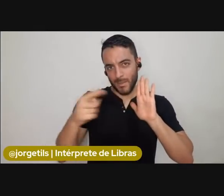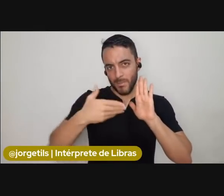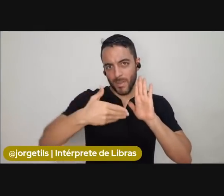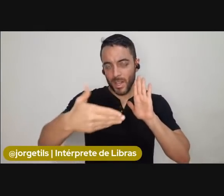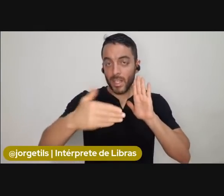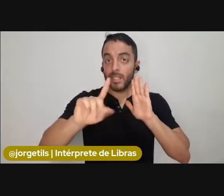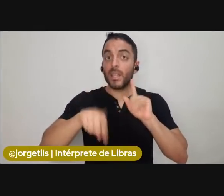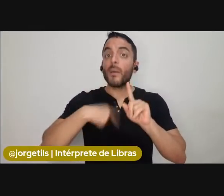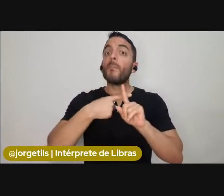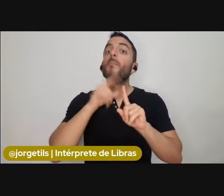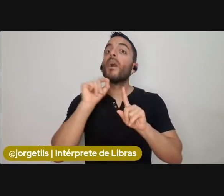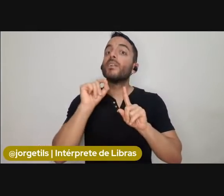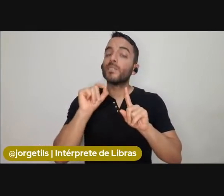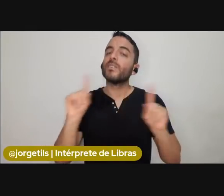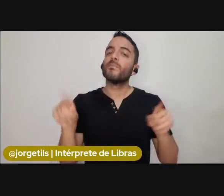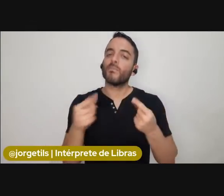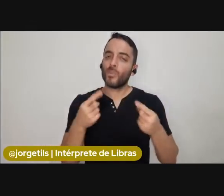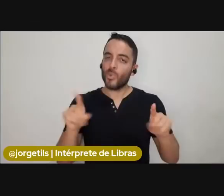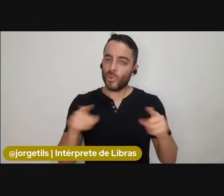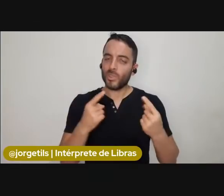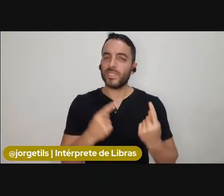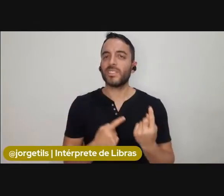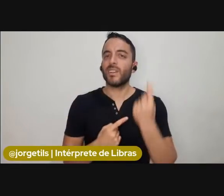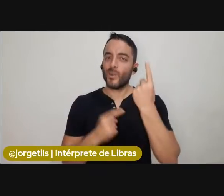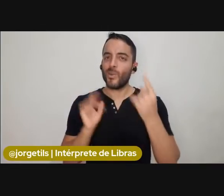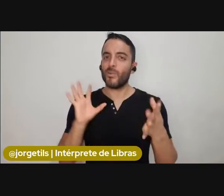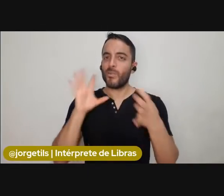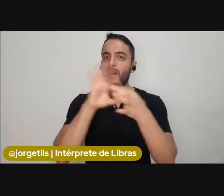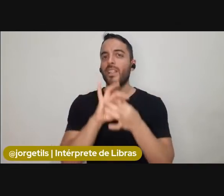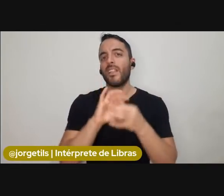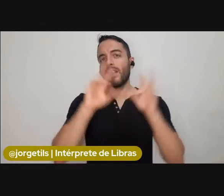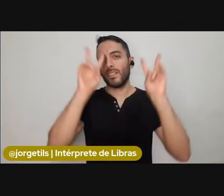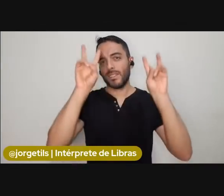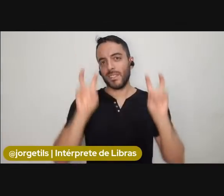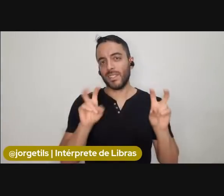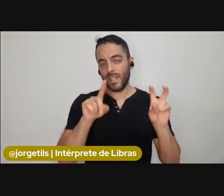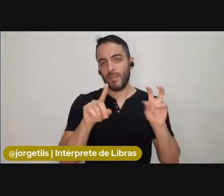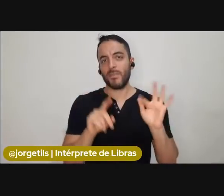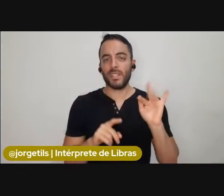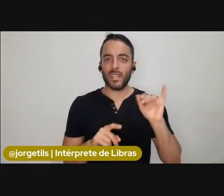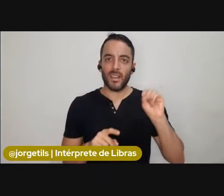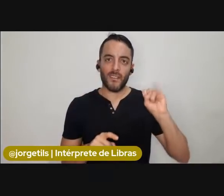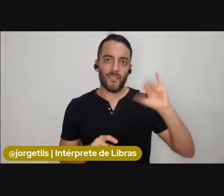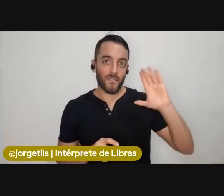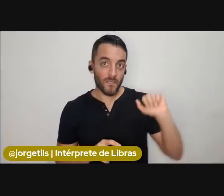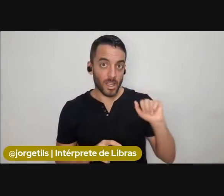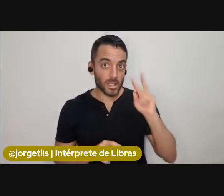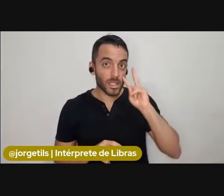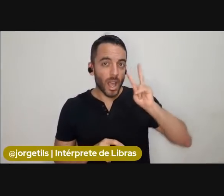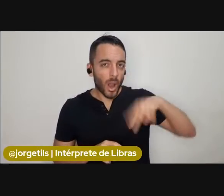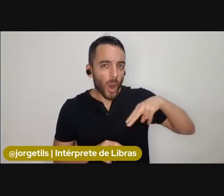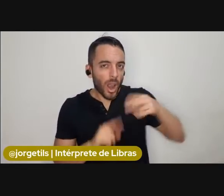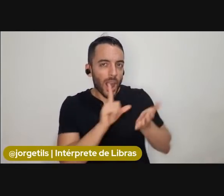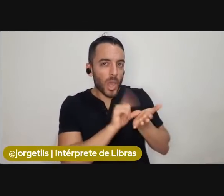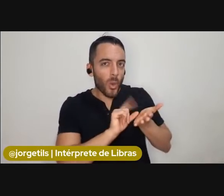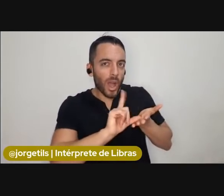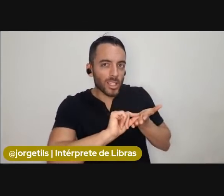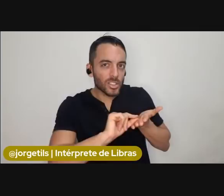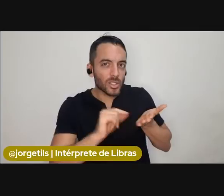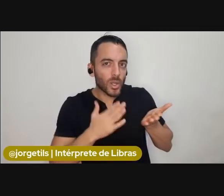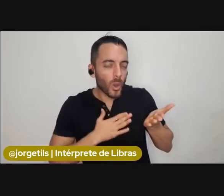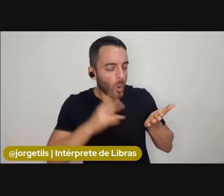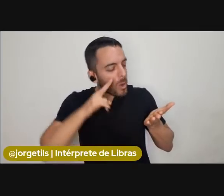mando música, uma música ligada aos temas da física. Se eu leio um artigo, eu sempre gosto de ler aquele artigo da física e pensar qual é